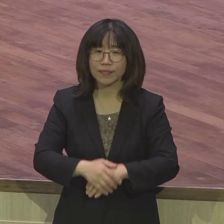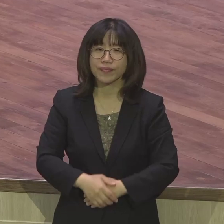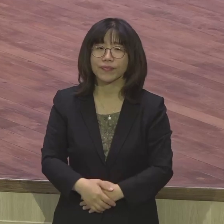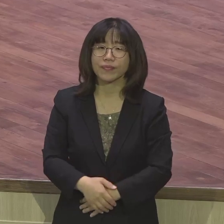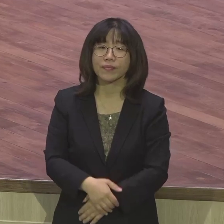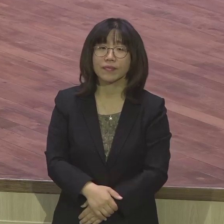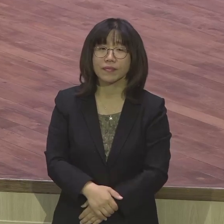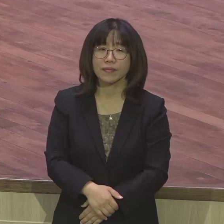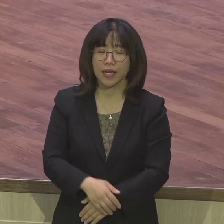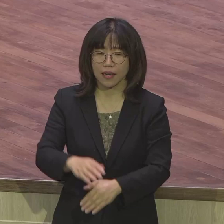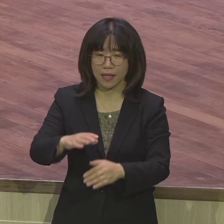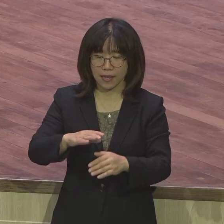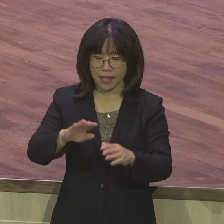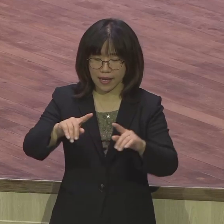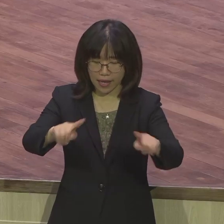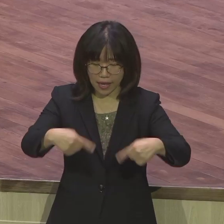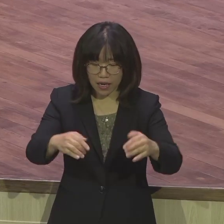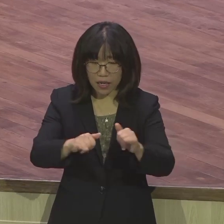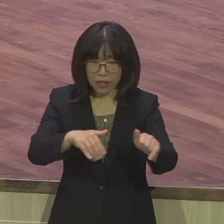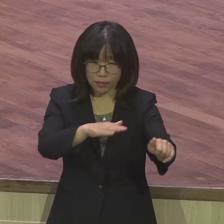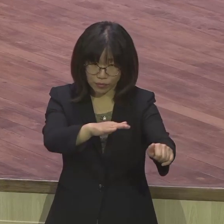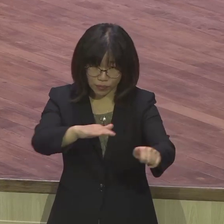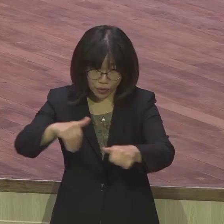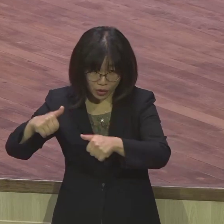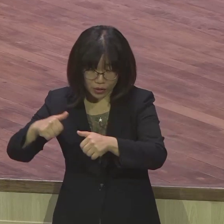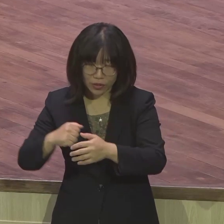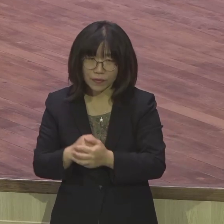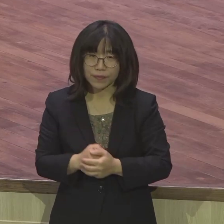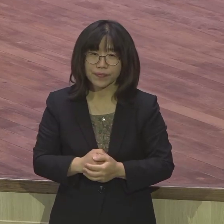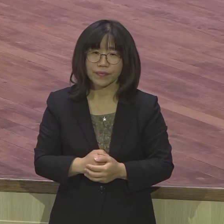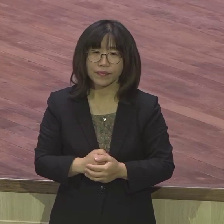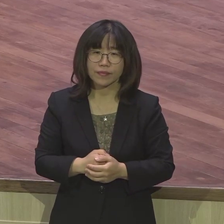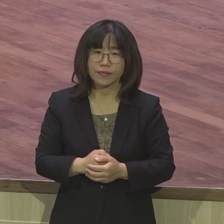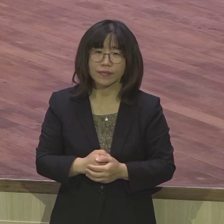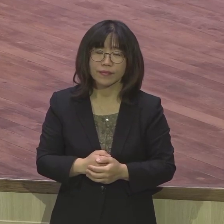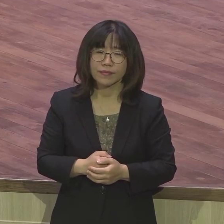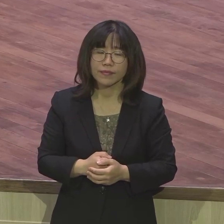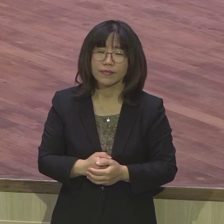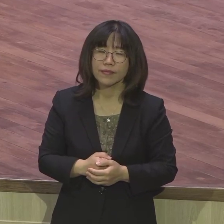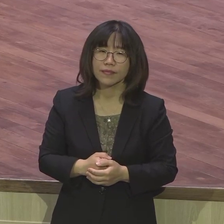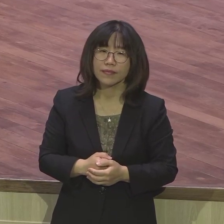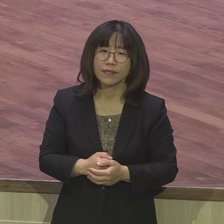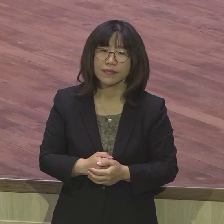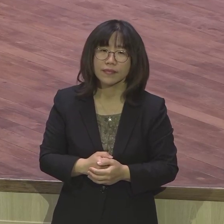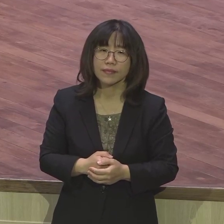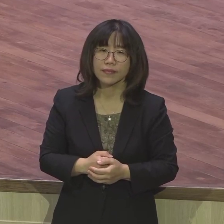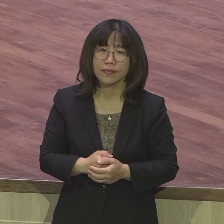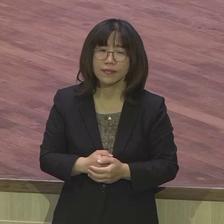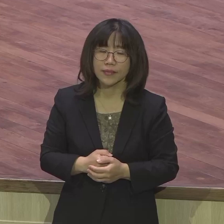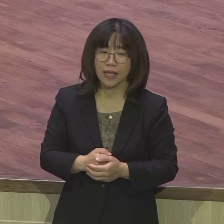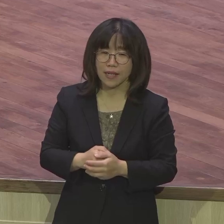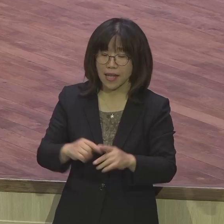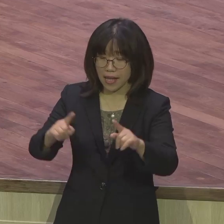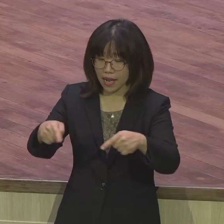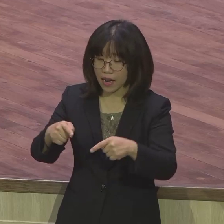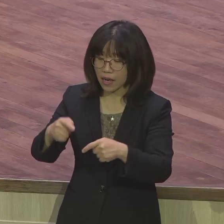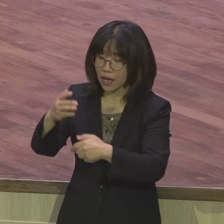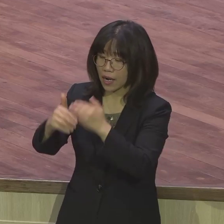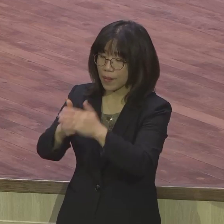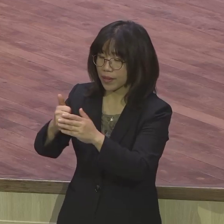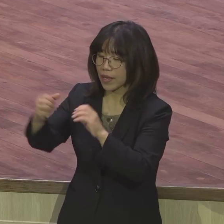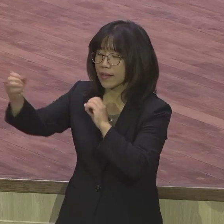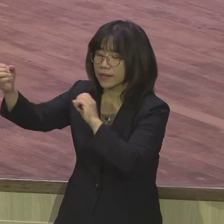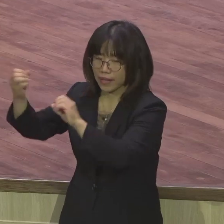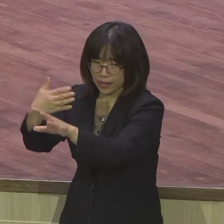있습니다. 이제 불렀을 때 19장 10절에 보니까 엘리야가 이렇게 하나님께 고백합니다. 그가 대답하되 내가